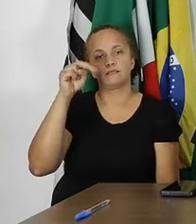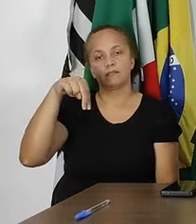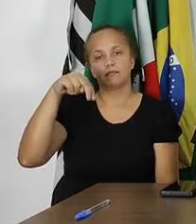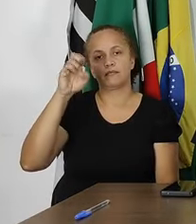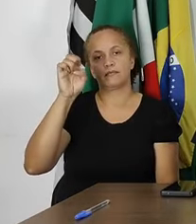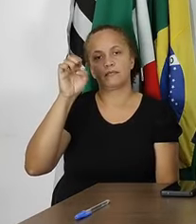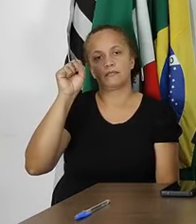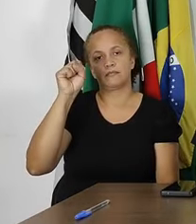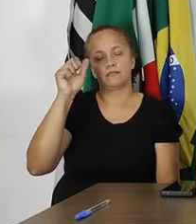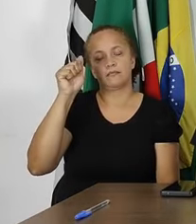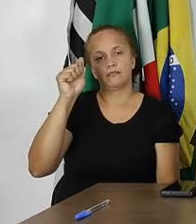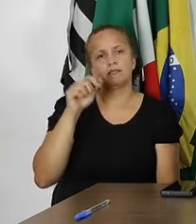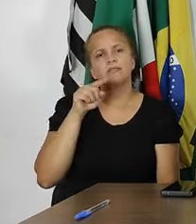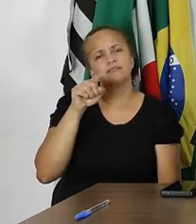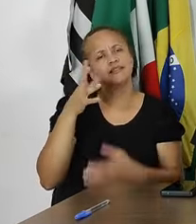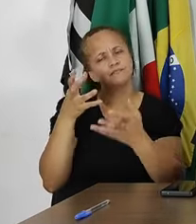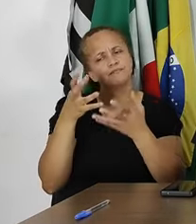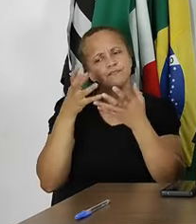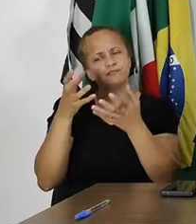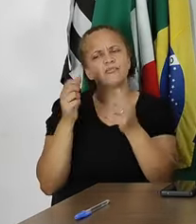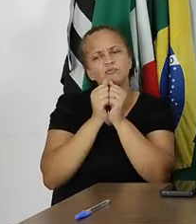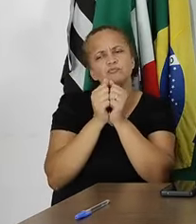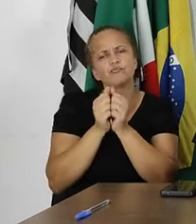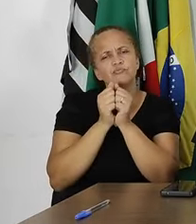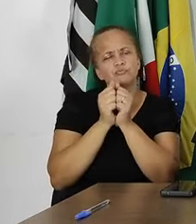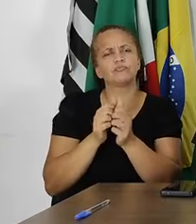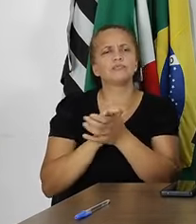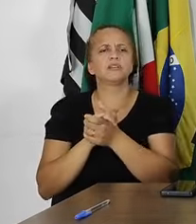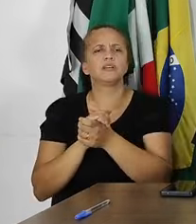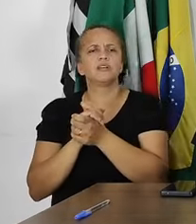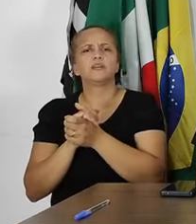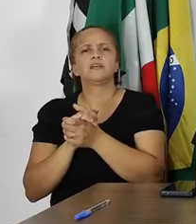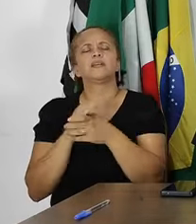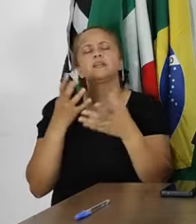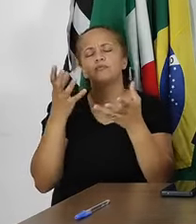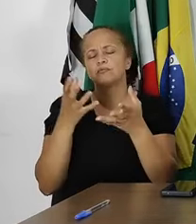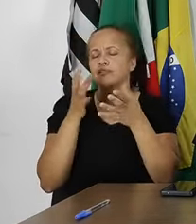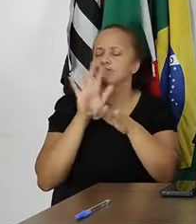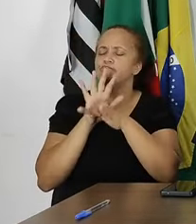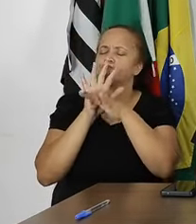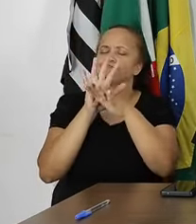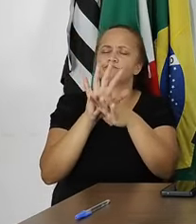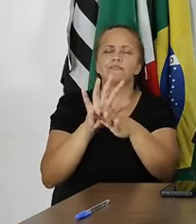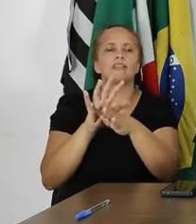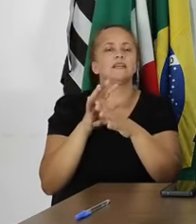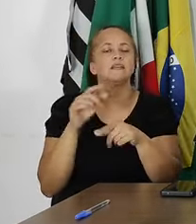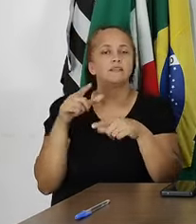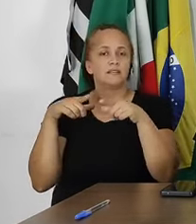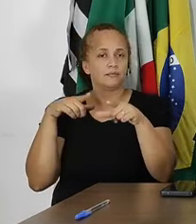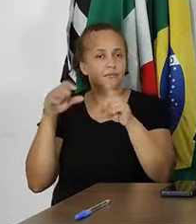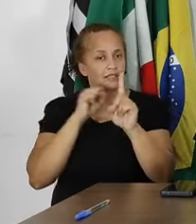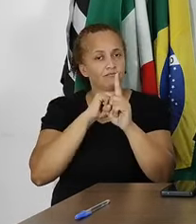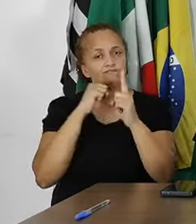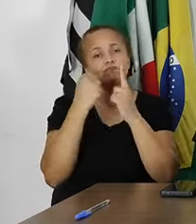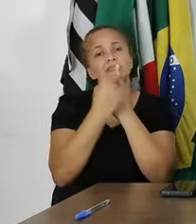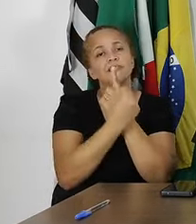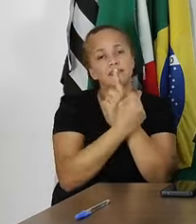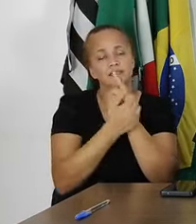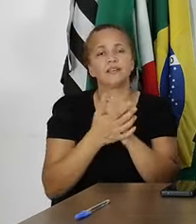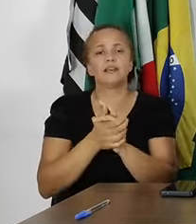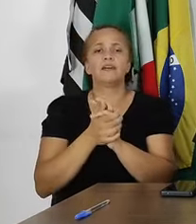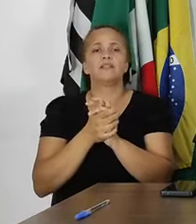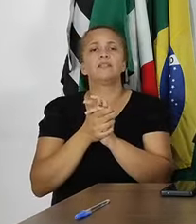quer participar, que quer servir ao Senhor junto com esses irmãos, desse trabalho, né, social, esse trabalho que, além de alcançar